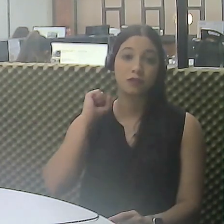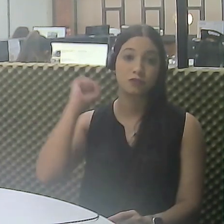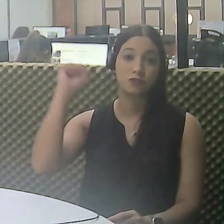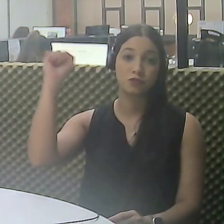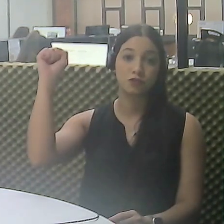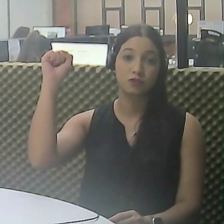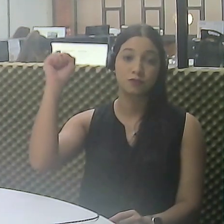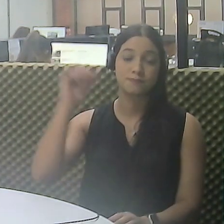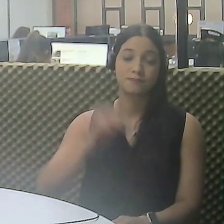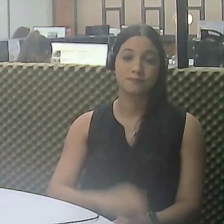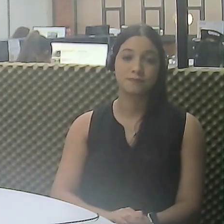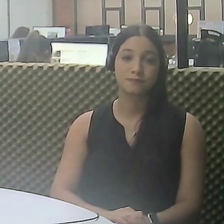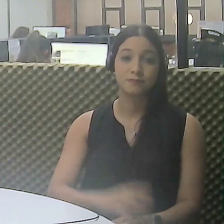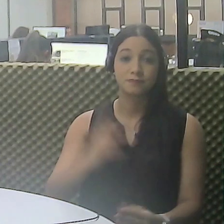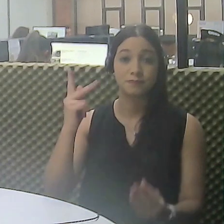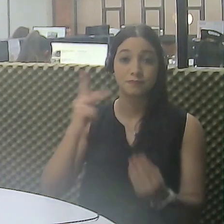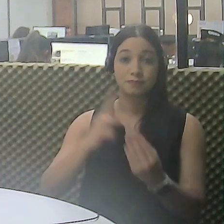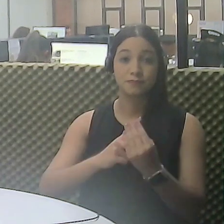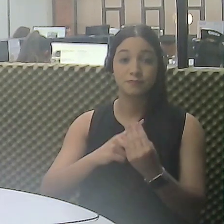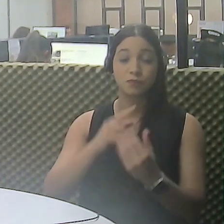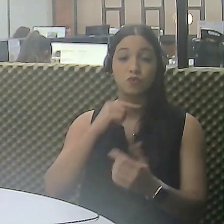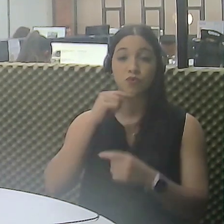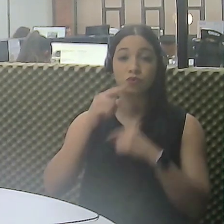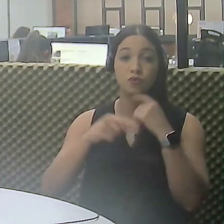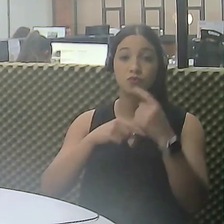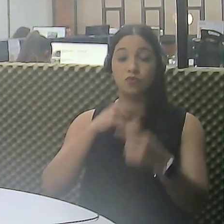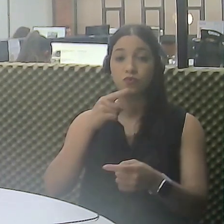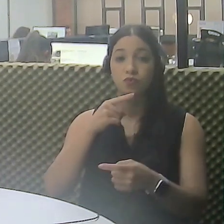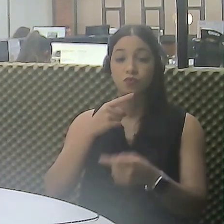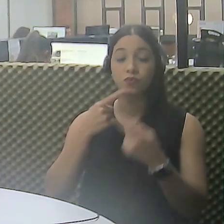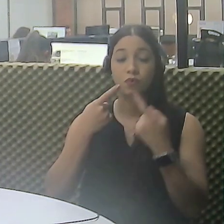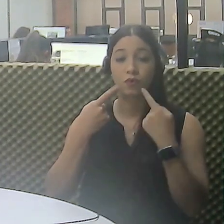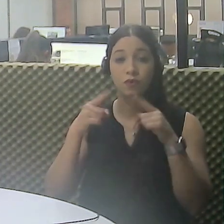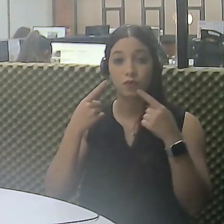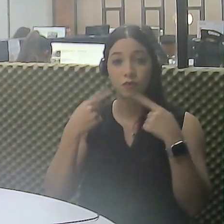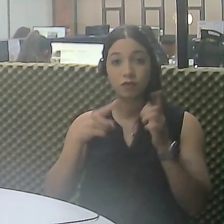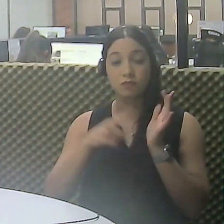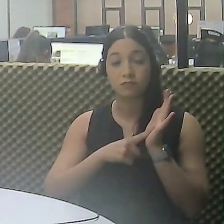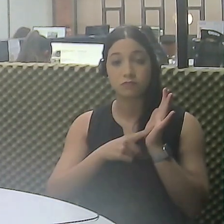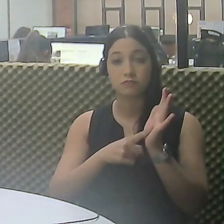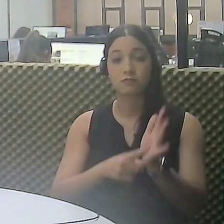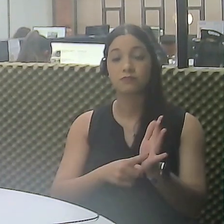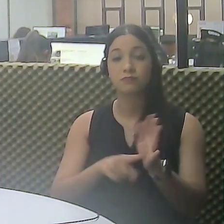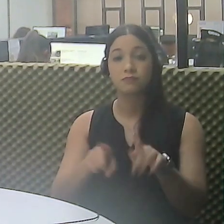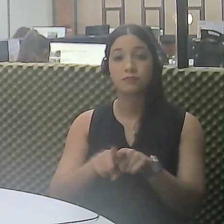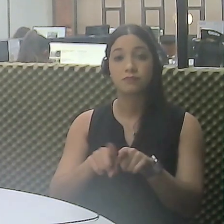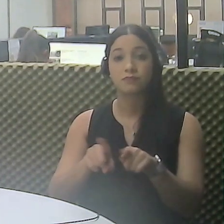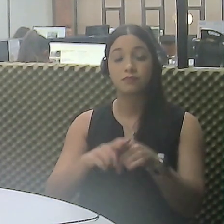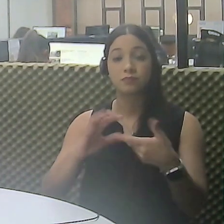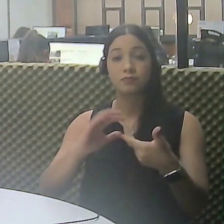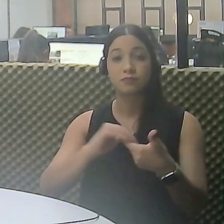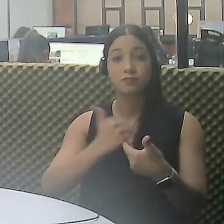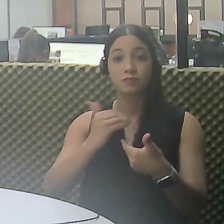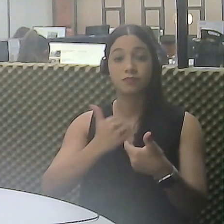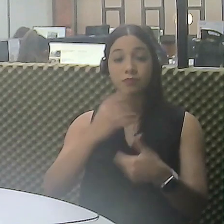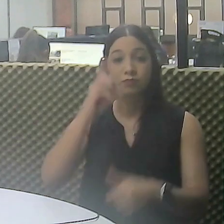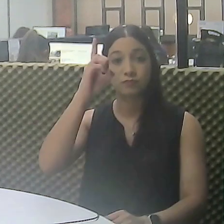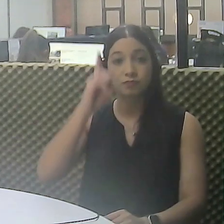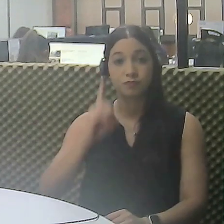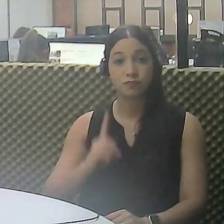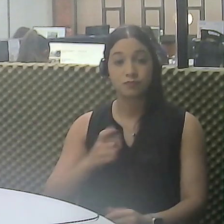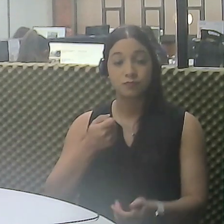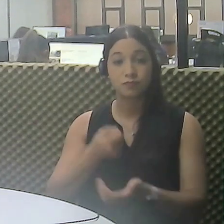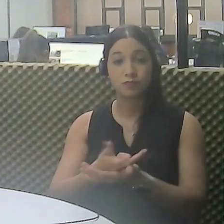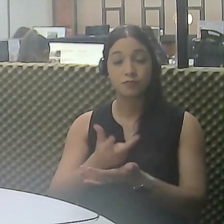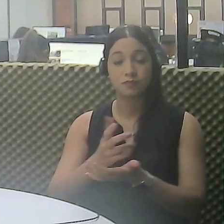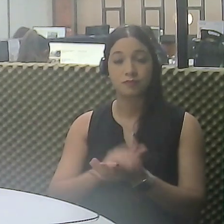Tiradentes. Pelo Procon Móvel é possível tirar dúvidas, abrir reclamações e denúncias, além de receber orientações sobre os direitos do